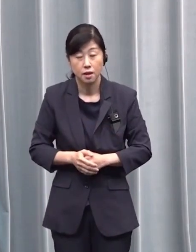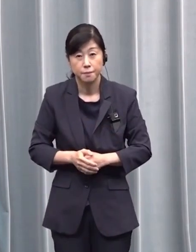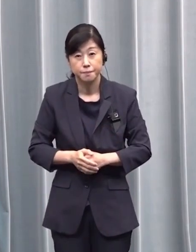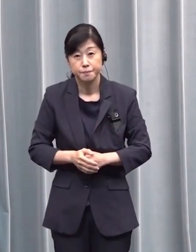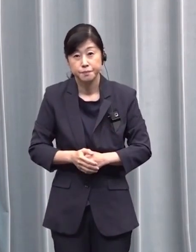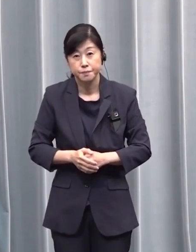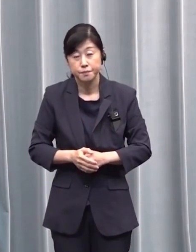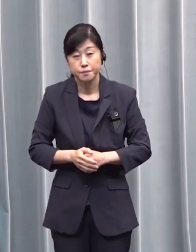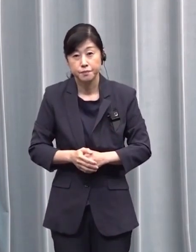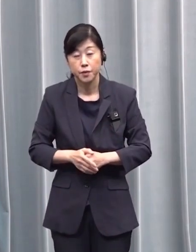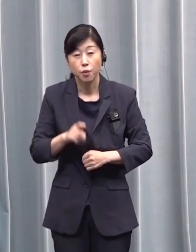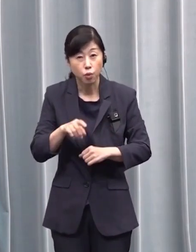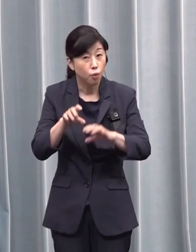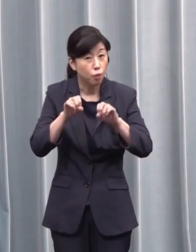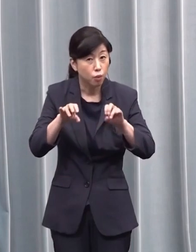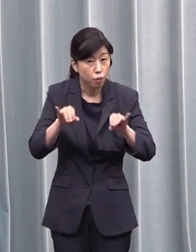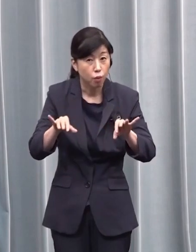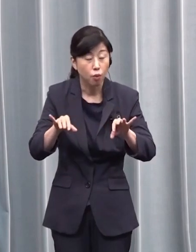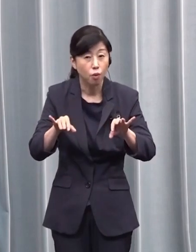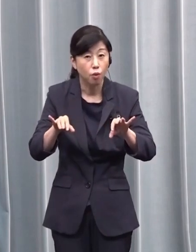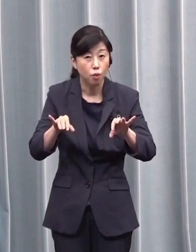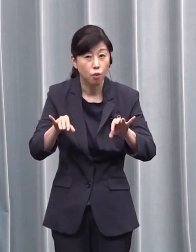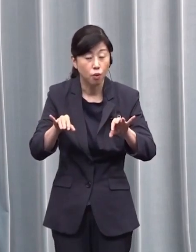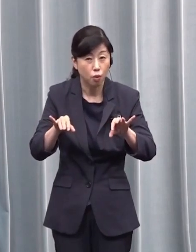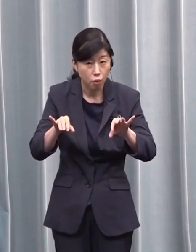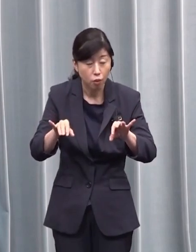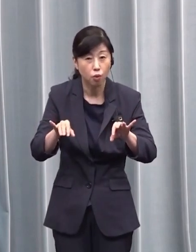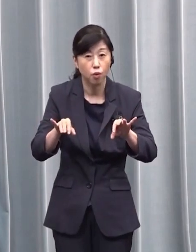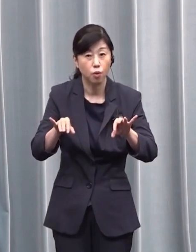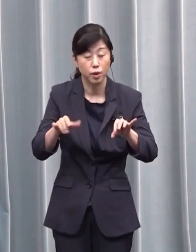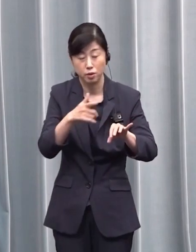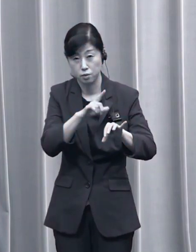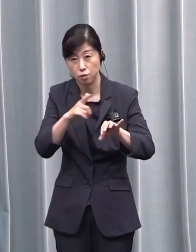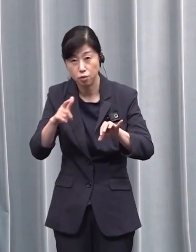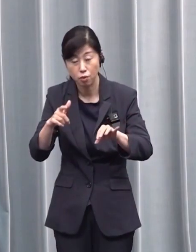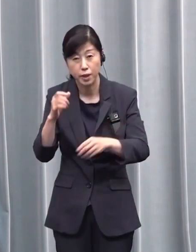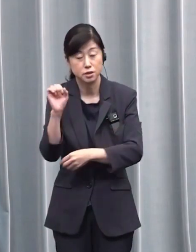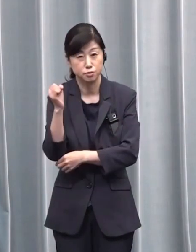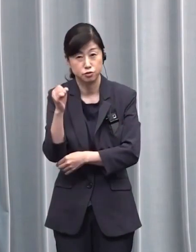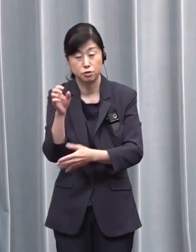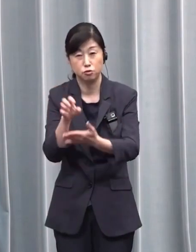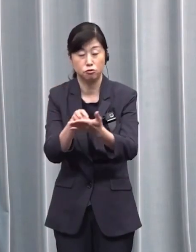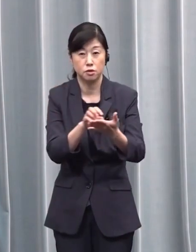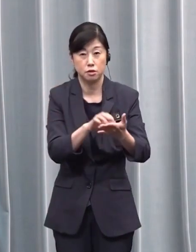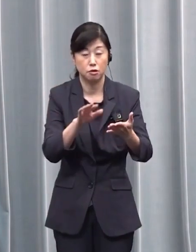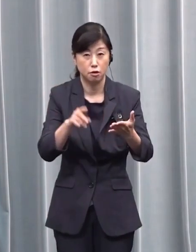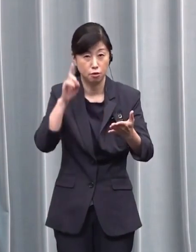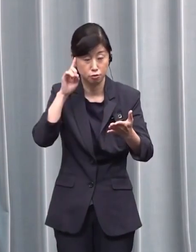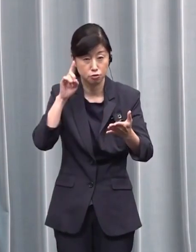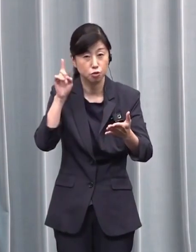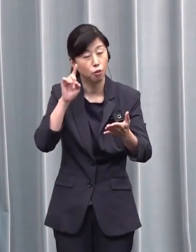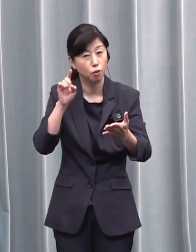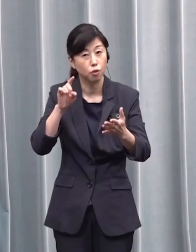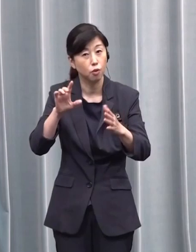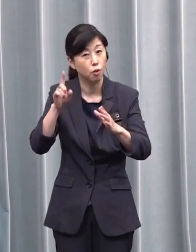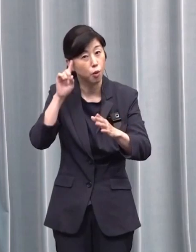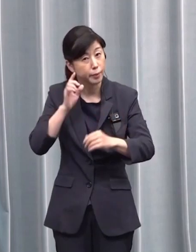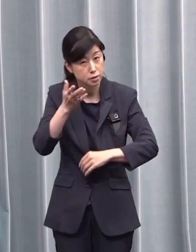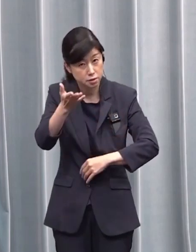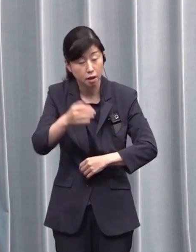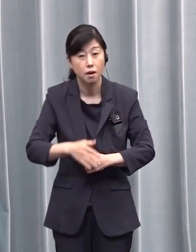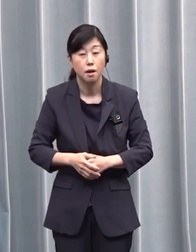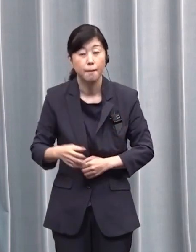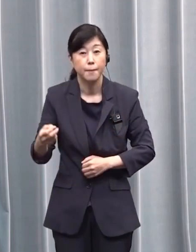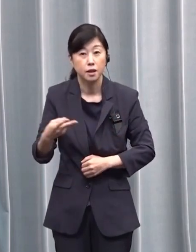が、この報道、各社かなり大きく一面トップで扱っていた場所ところもありますけれど、どう受け止めたか、でこれを含ん